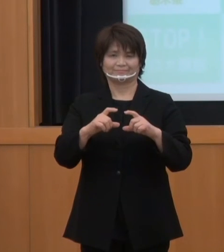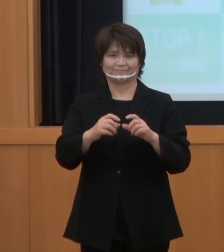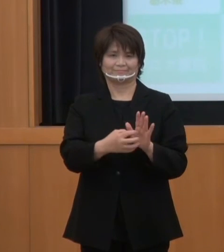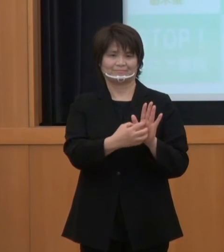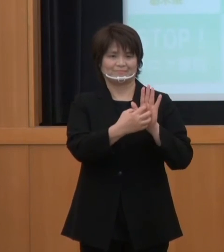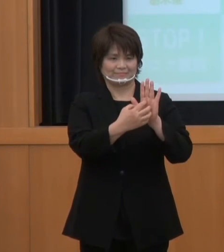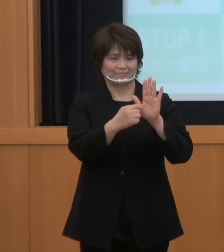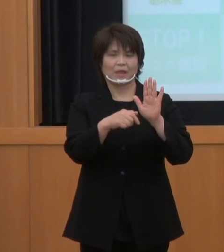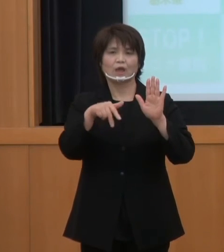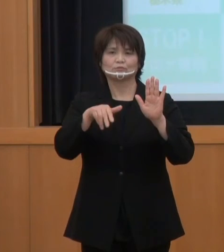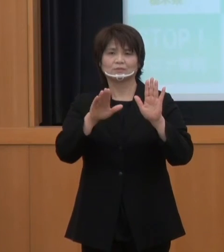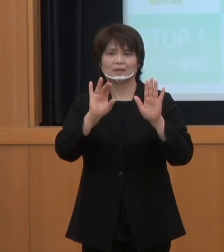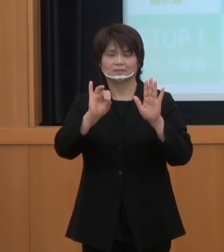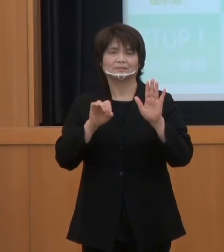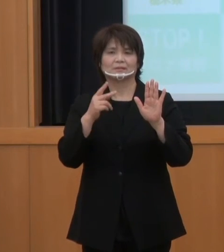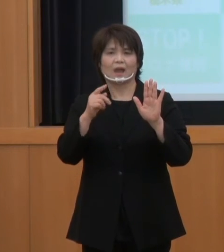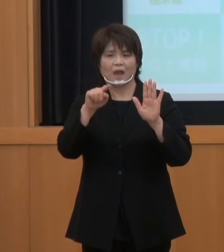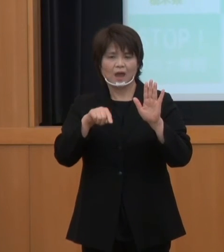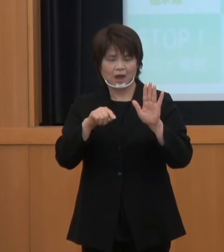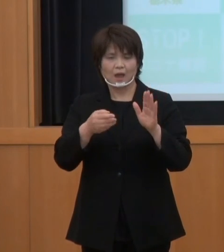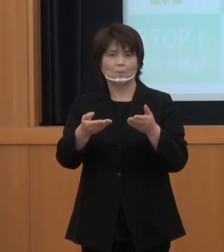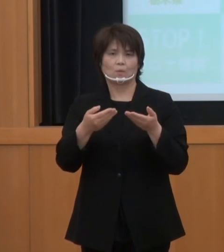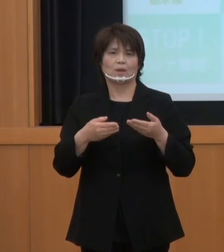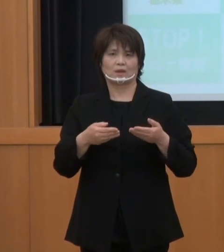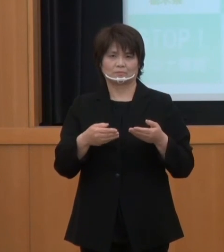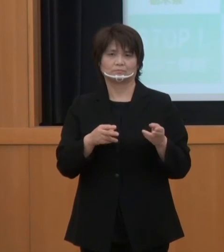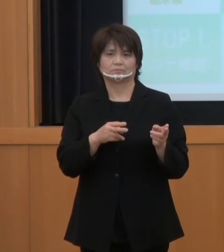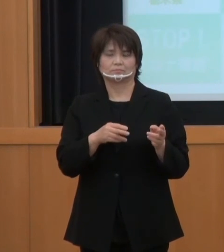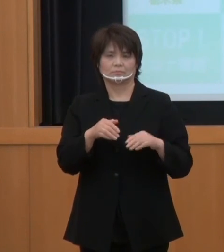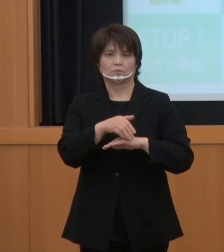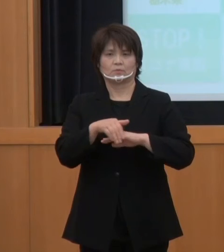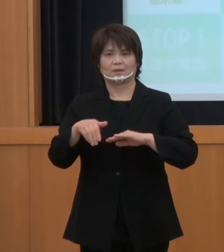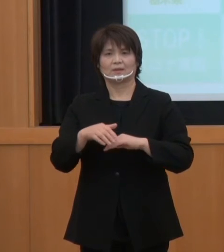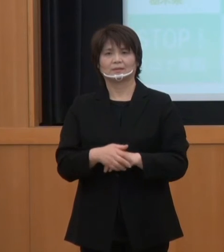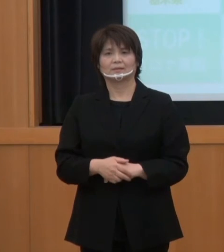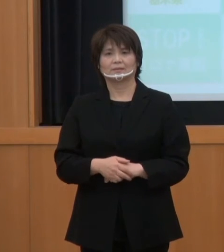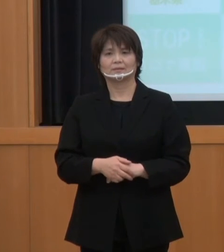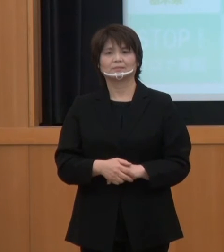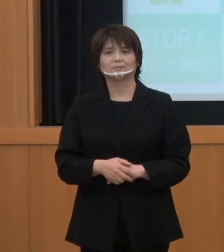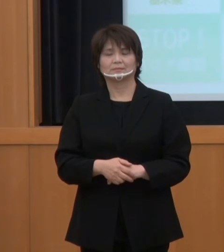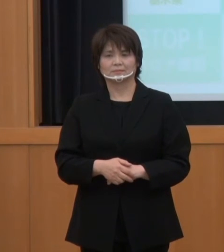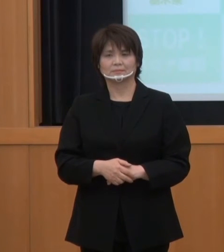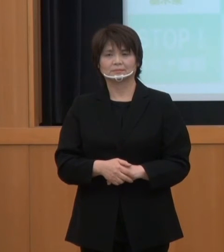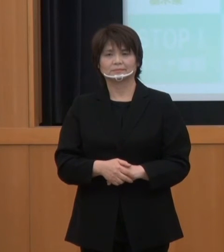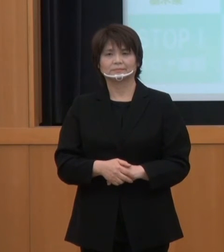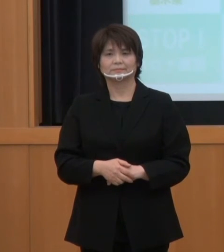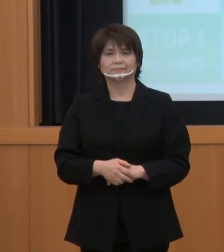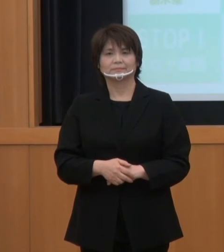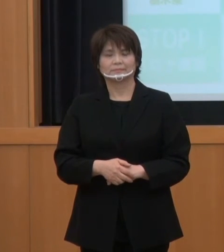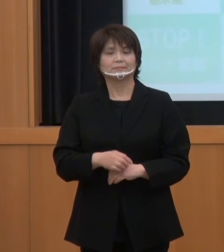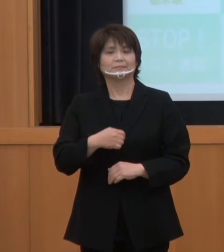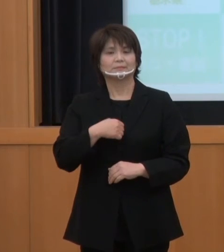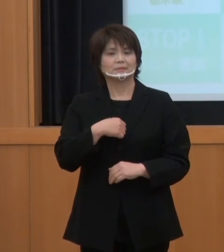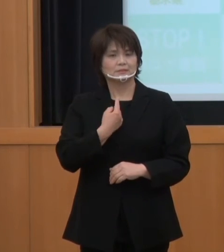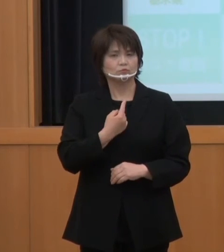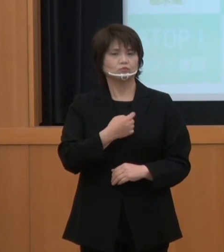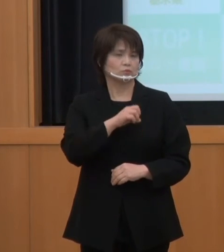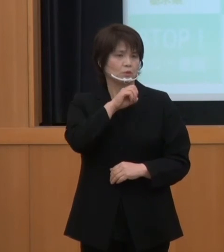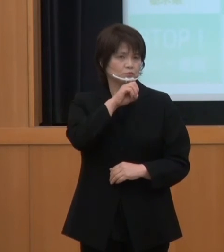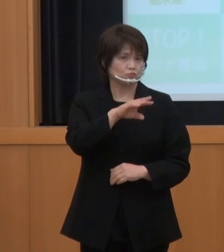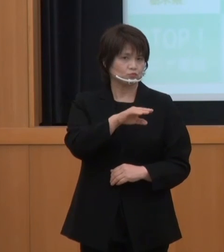になっておりますので、自己宣言と、県がお墨付きを与